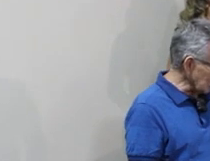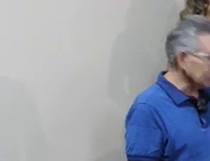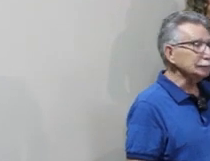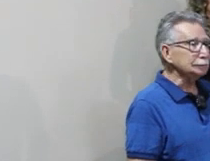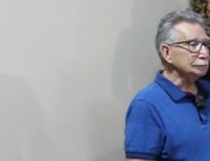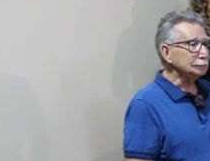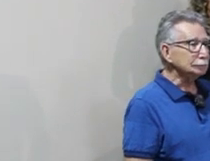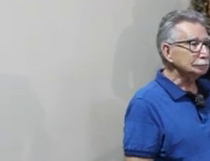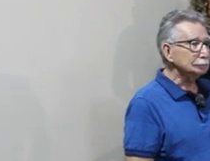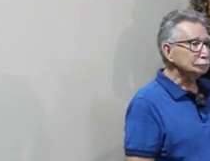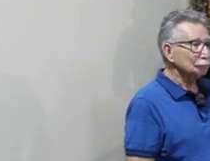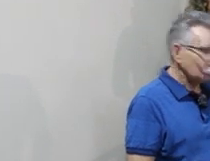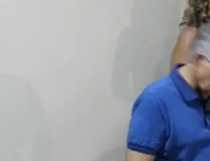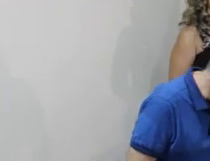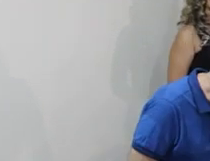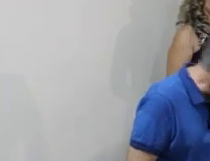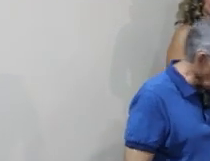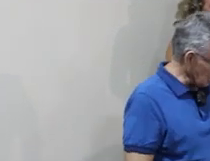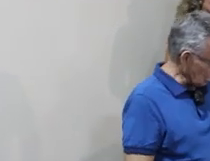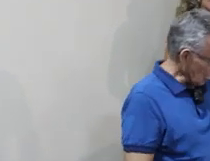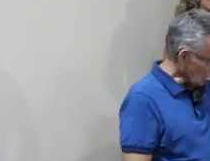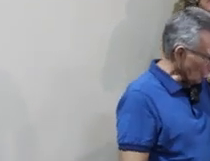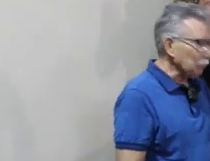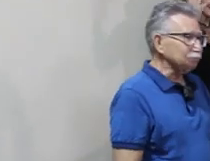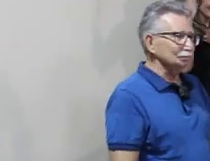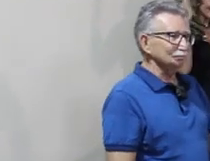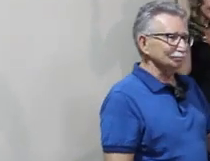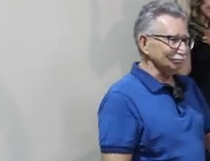Axa Bom Jardim, por favor.